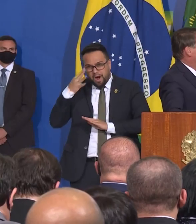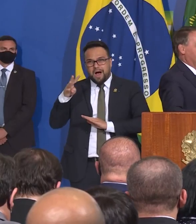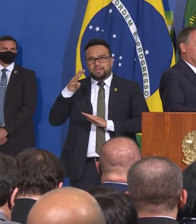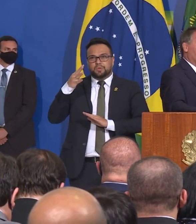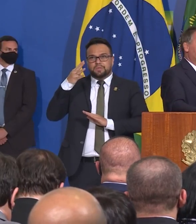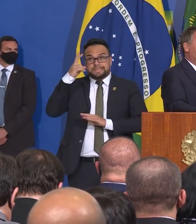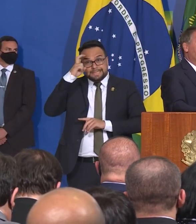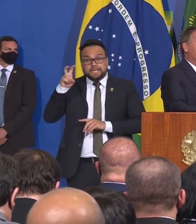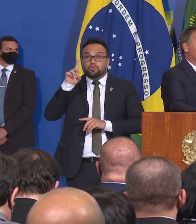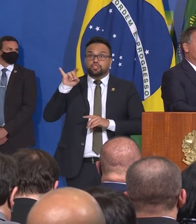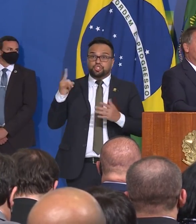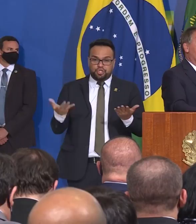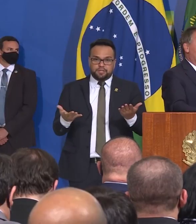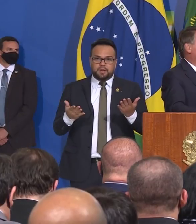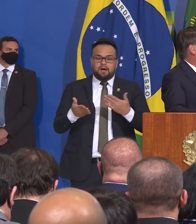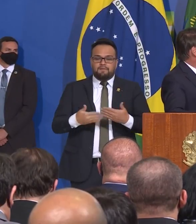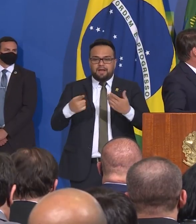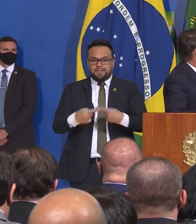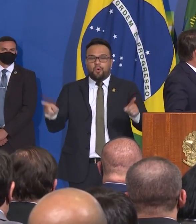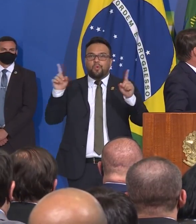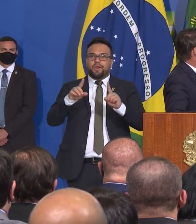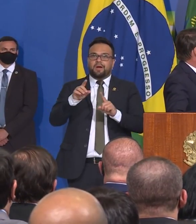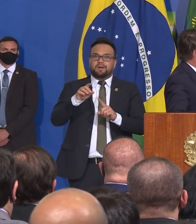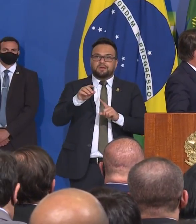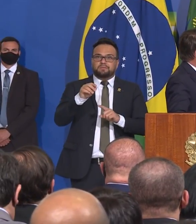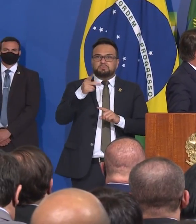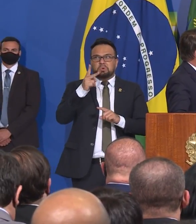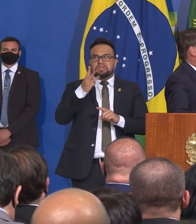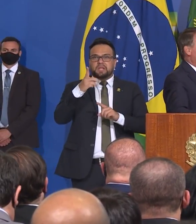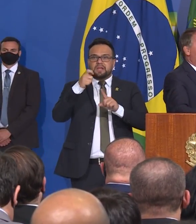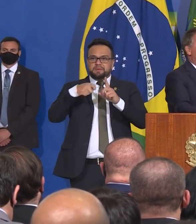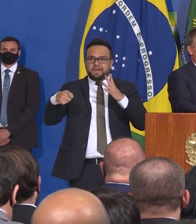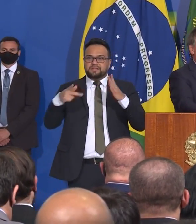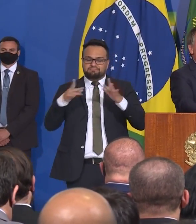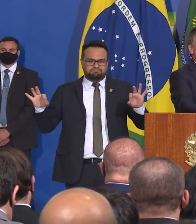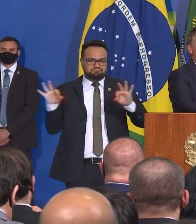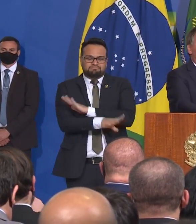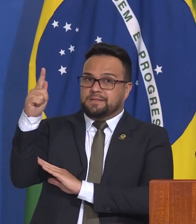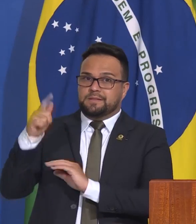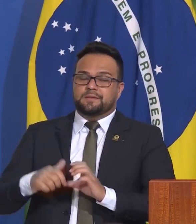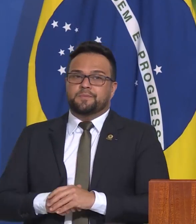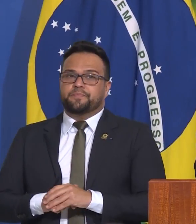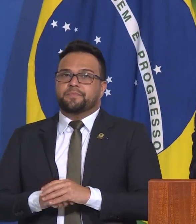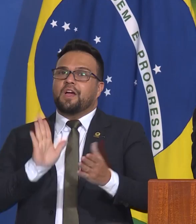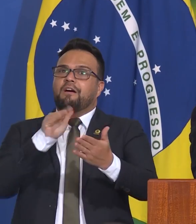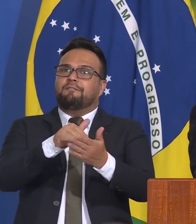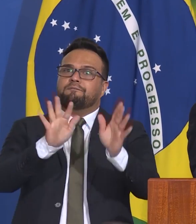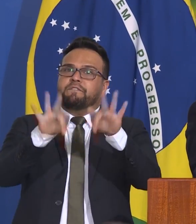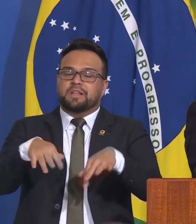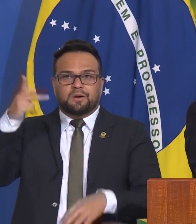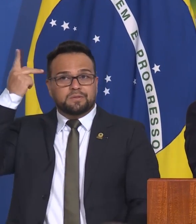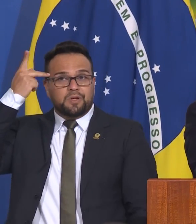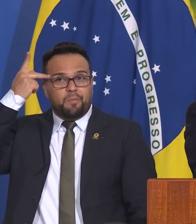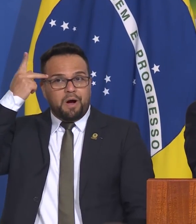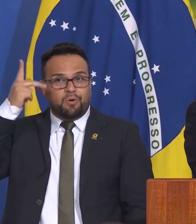sin pruebas del sistema de votación electrónica entre las causas de la denuncia se encuentra la transmisión en vivo de bolsonaro